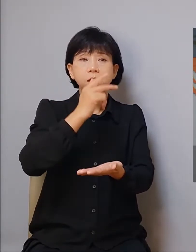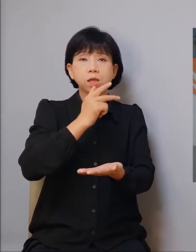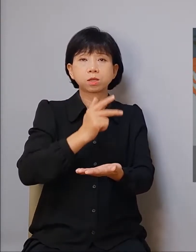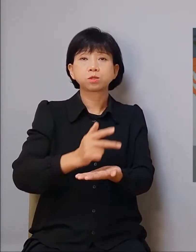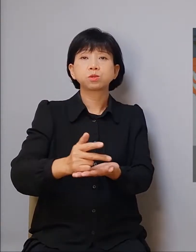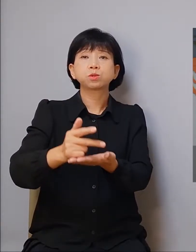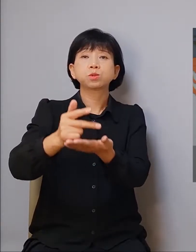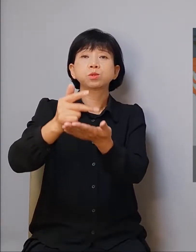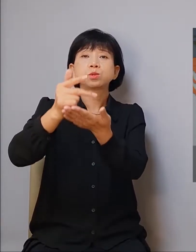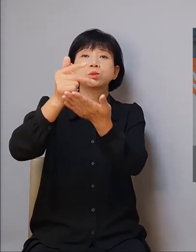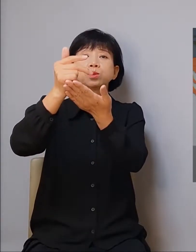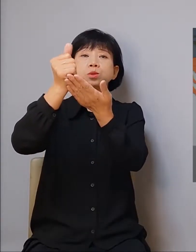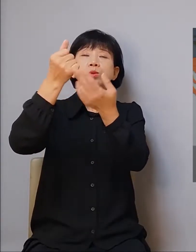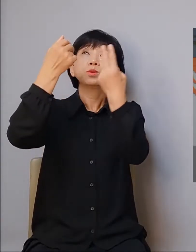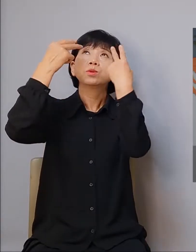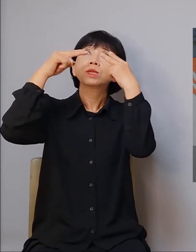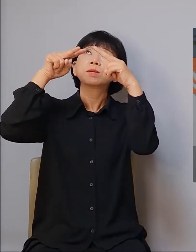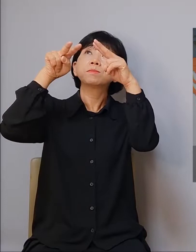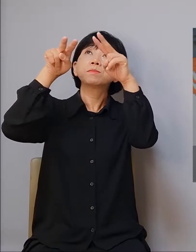평화의